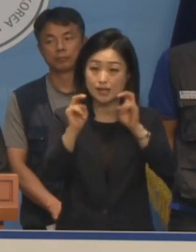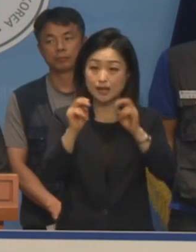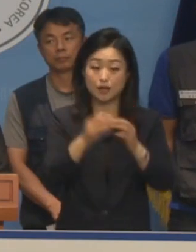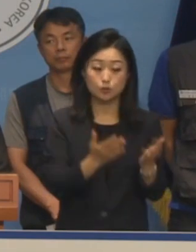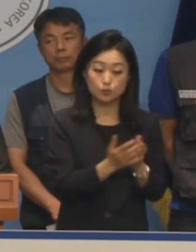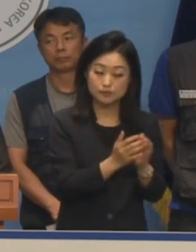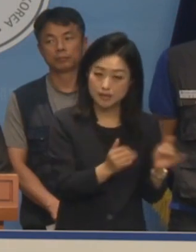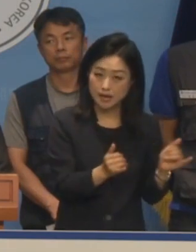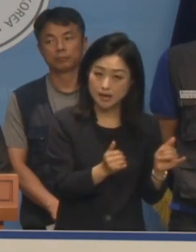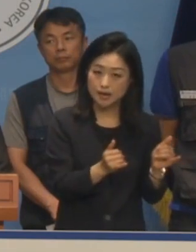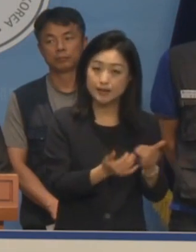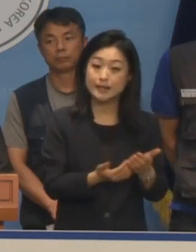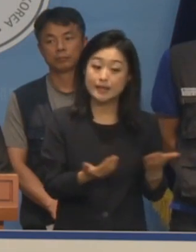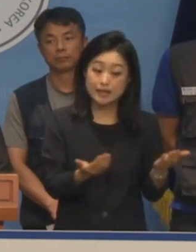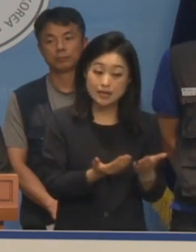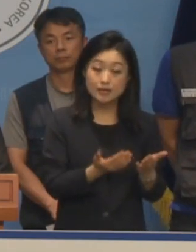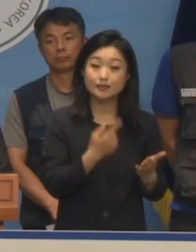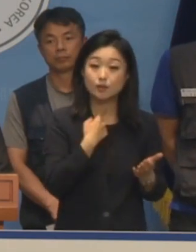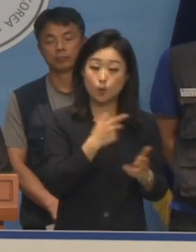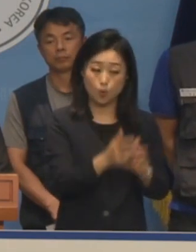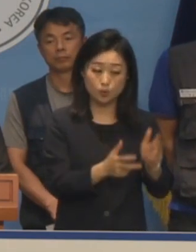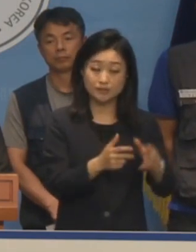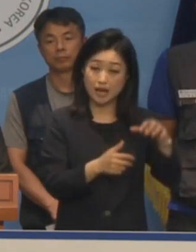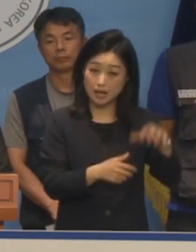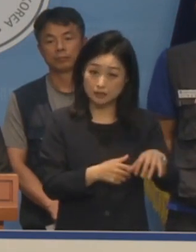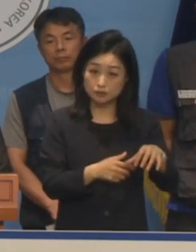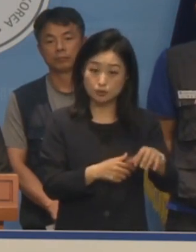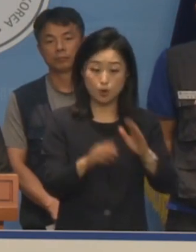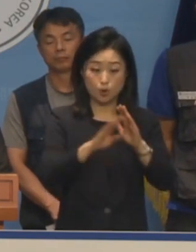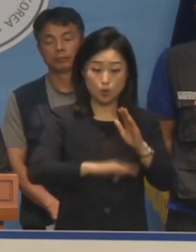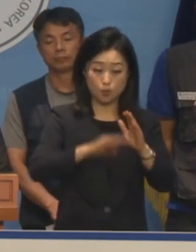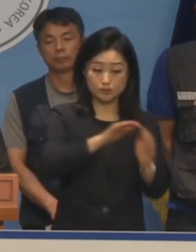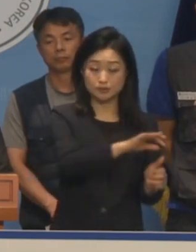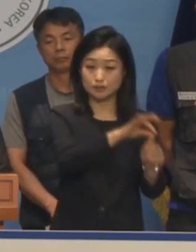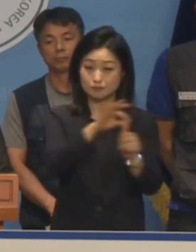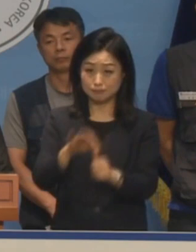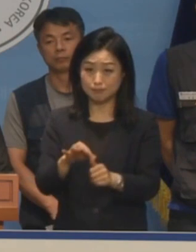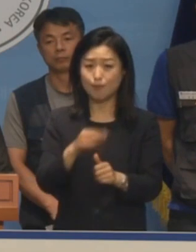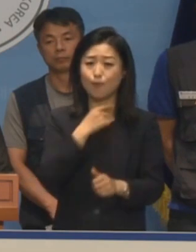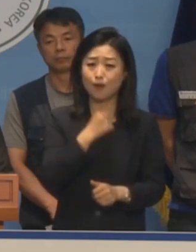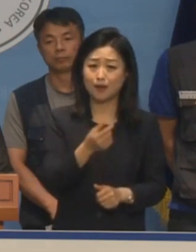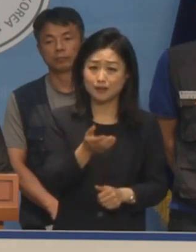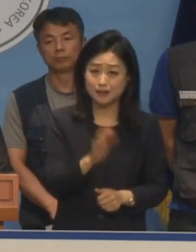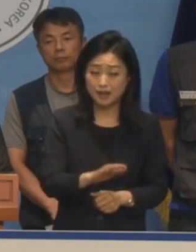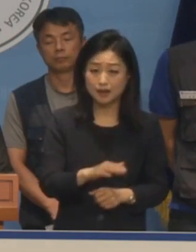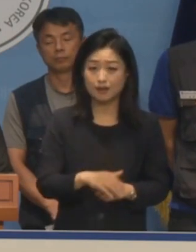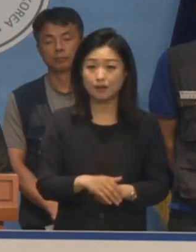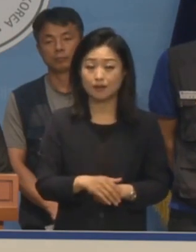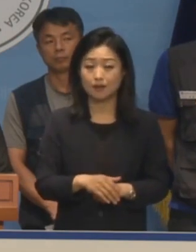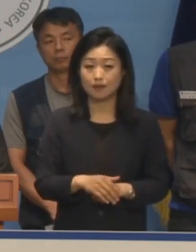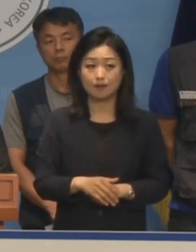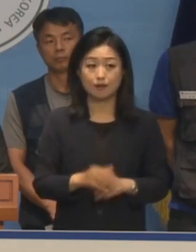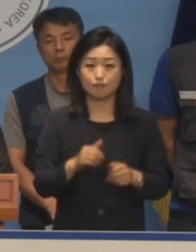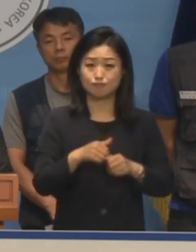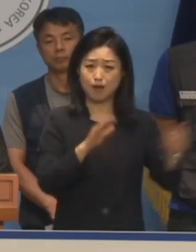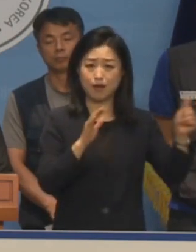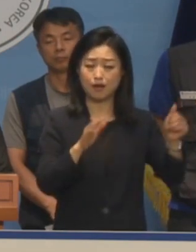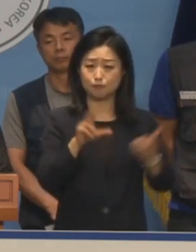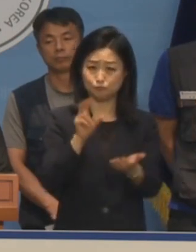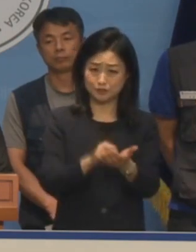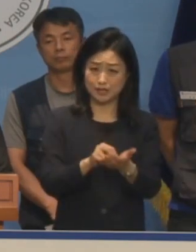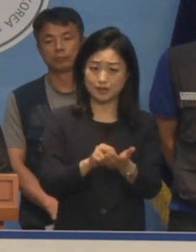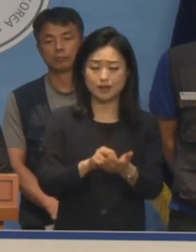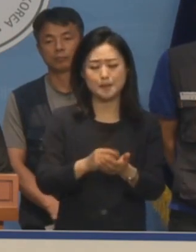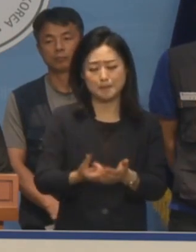노동자들이 일하던 공장에서 원직 배치를함으로써 대부분 판결을 조속히 신속히